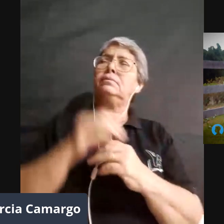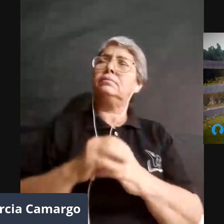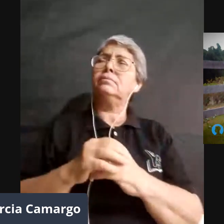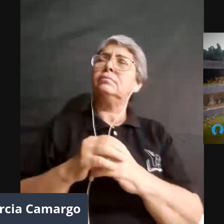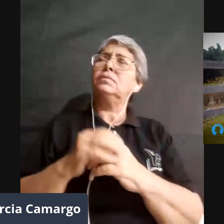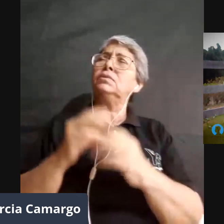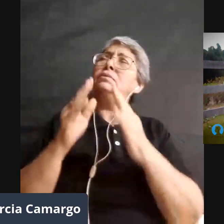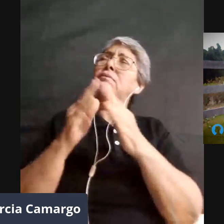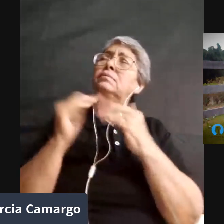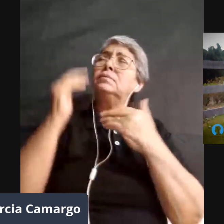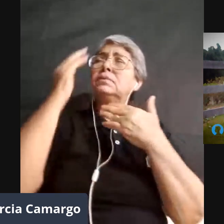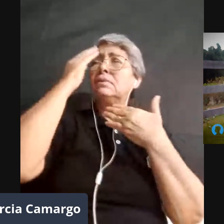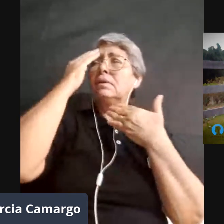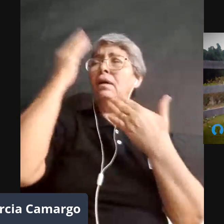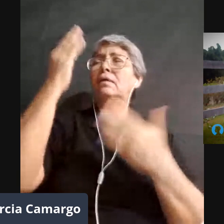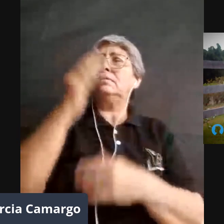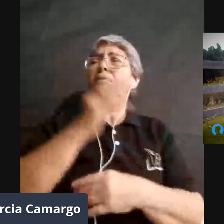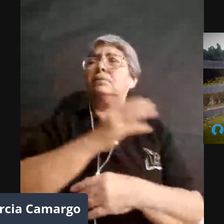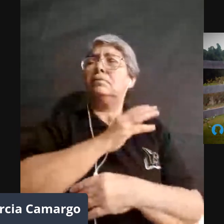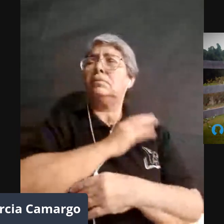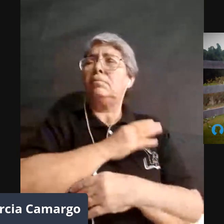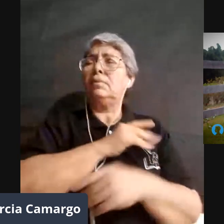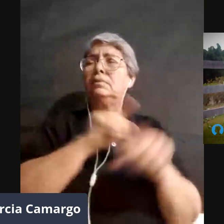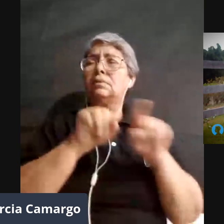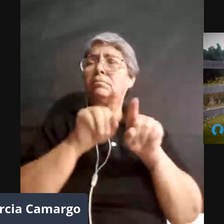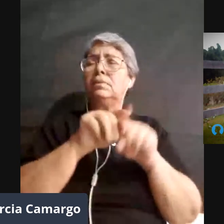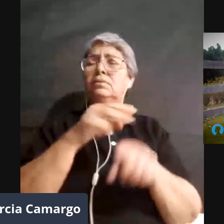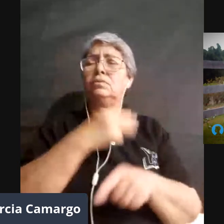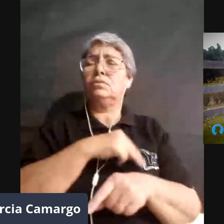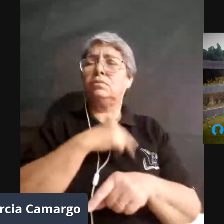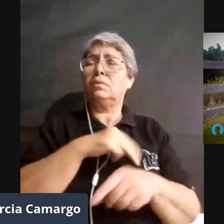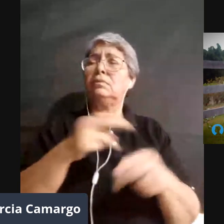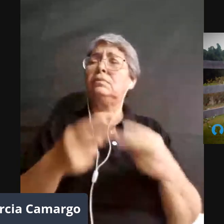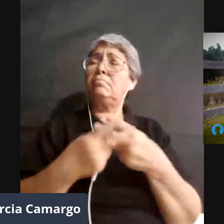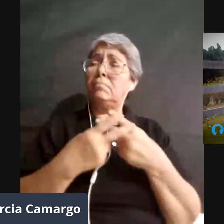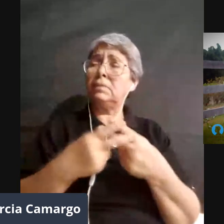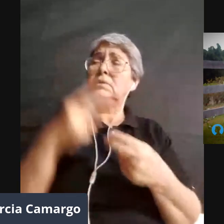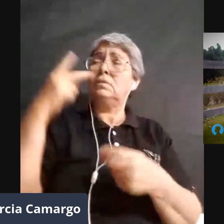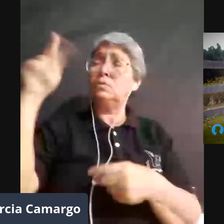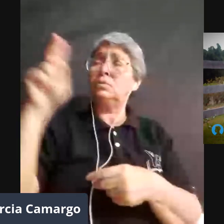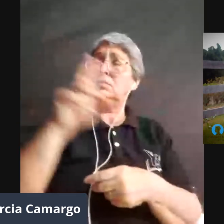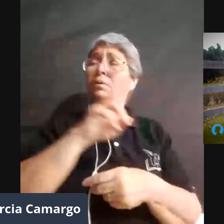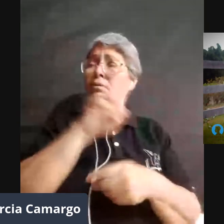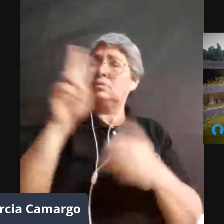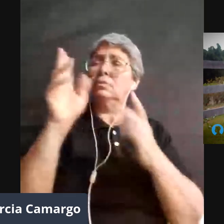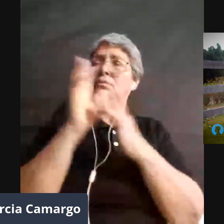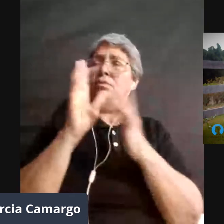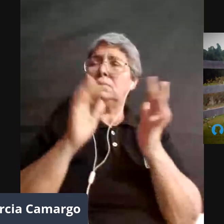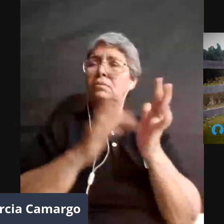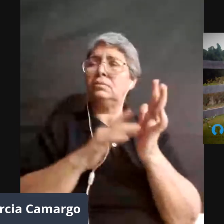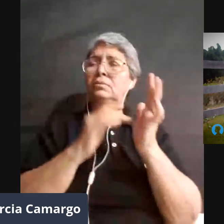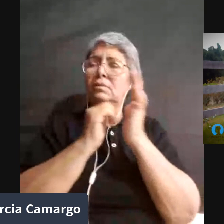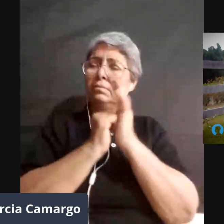misericórdia e Tua paciência para conosco. É em nome de Jesus que oramos e agradecemos. Amém.